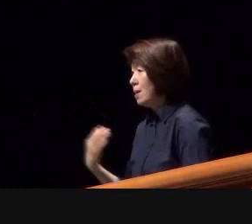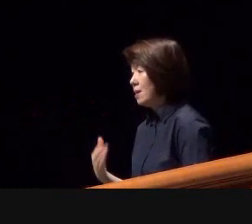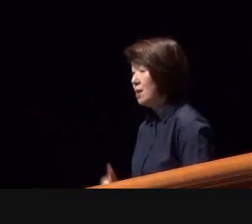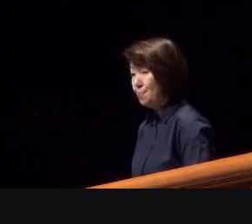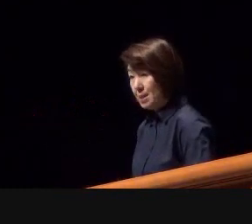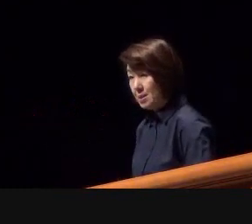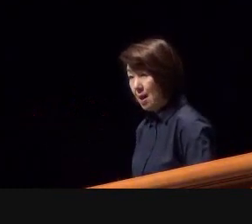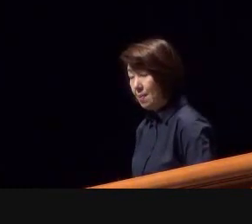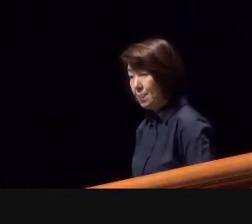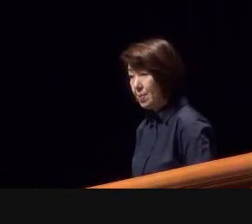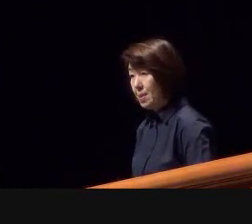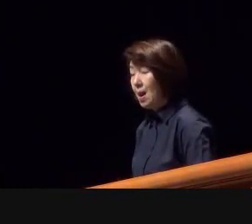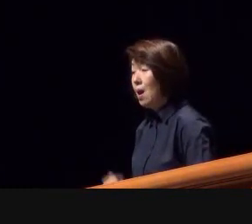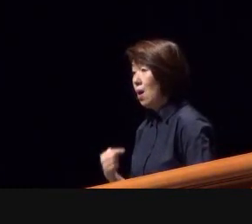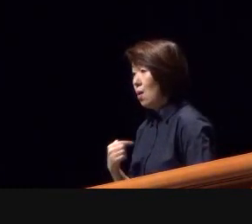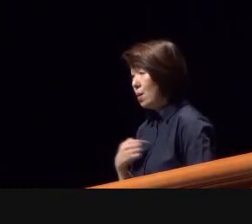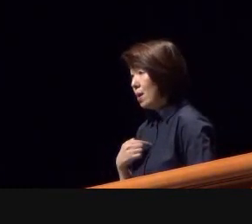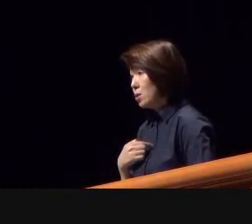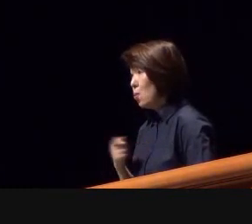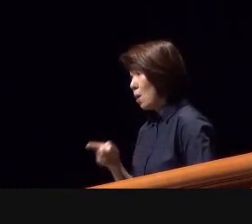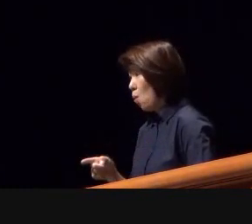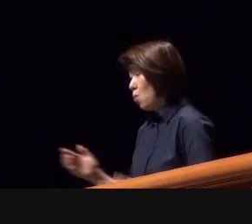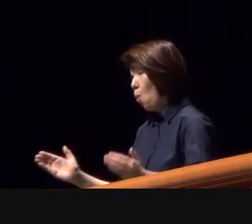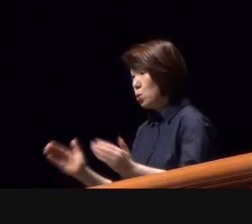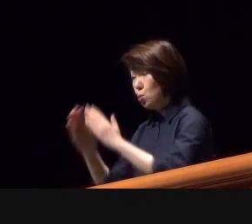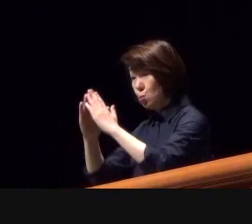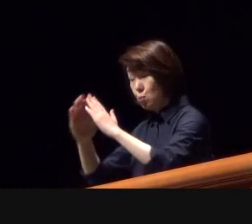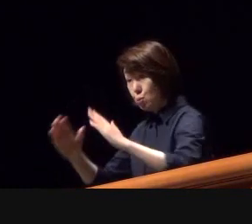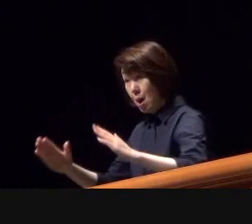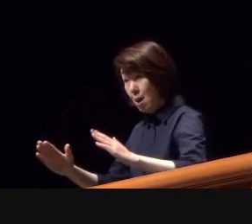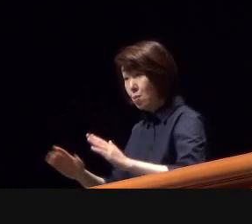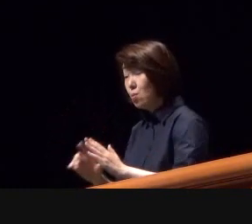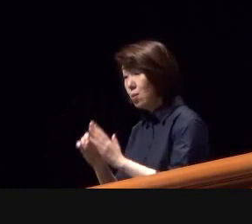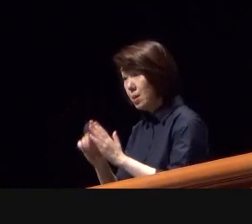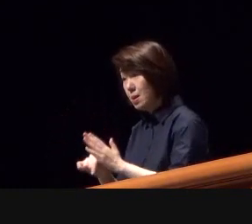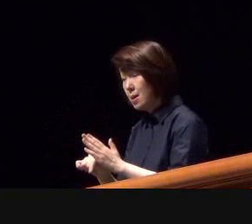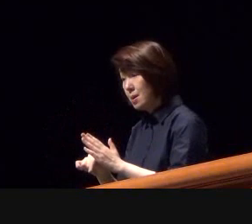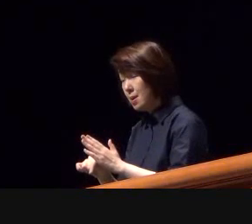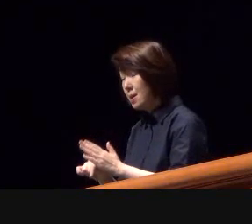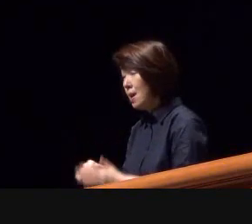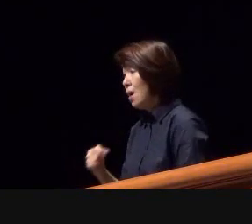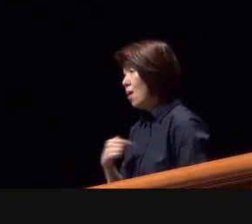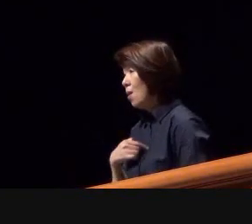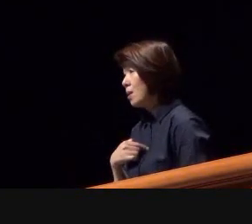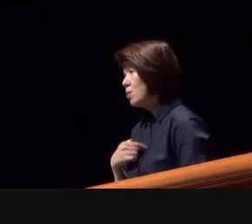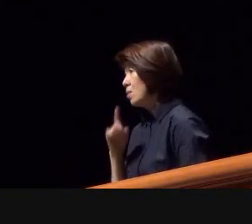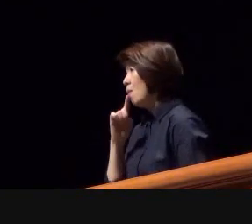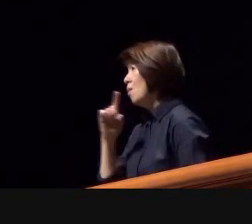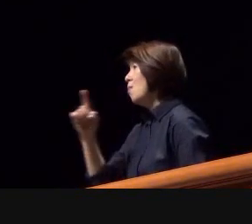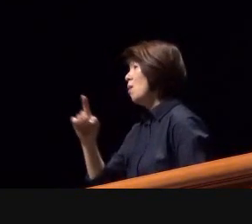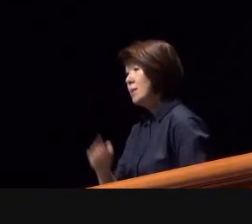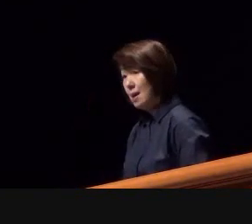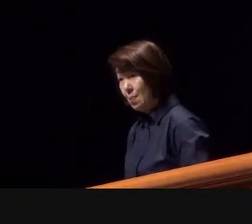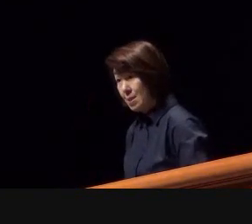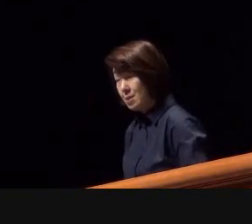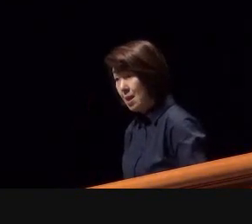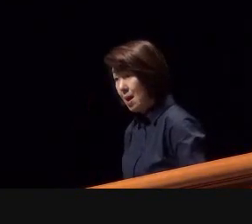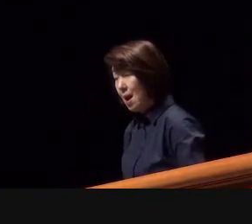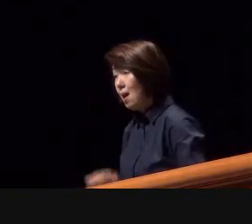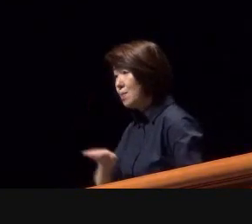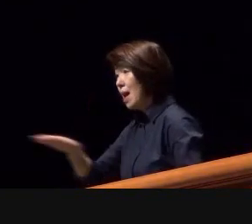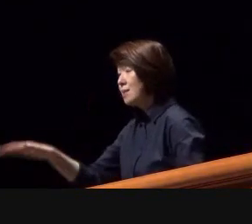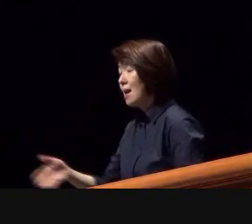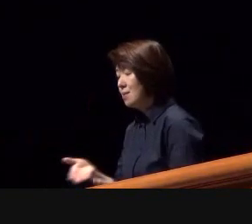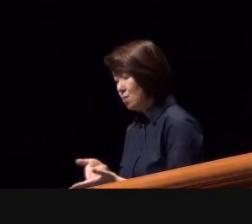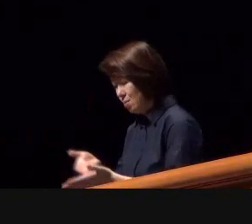ね、この第一回の集会のその時、私も申し上げました。皆さんに訴え